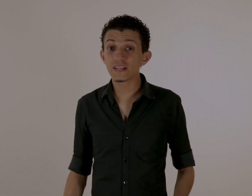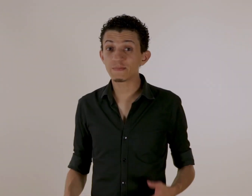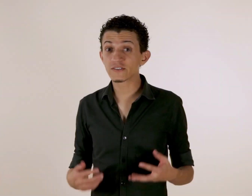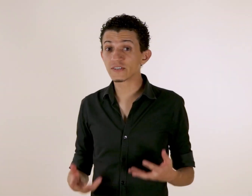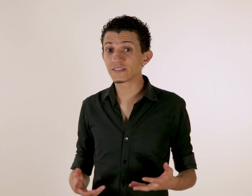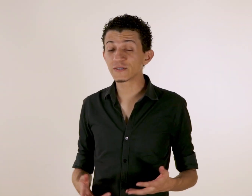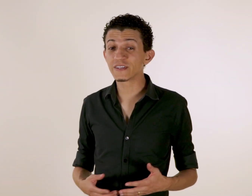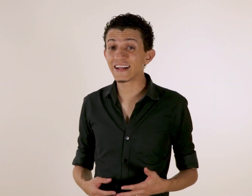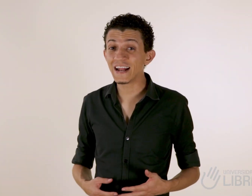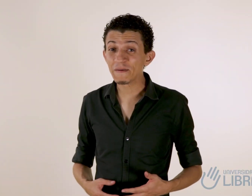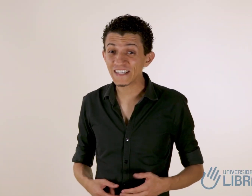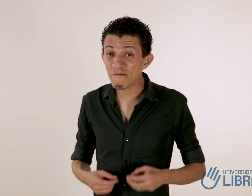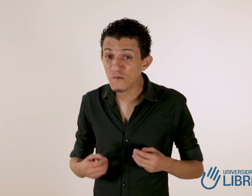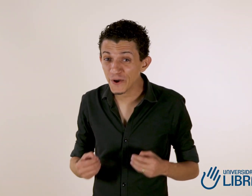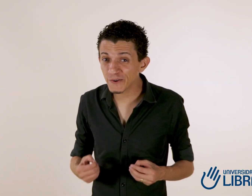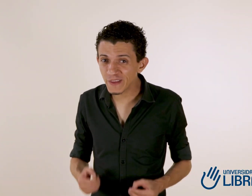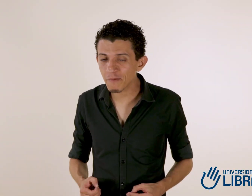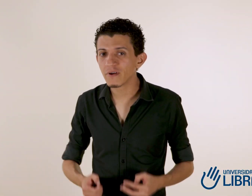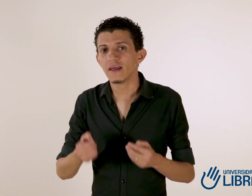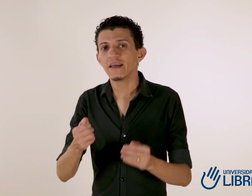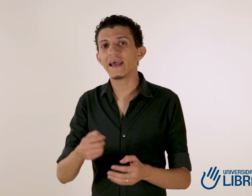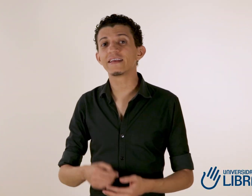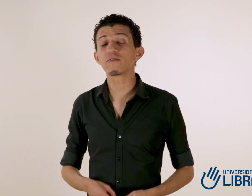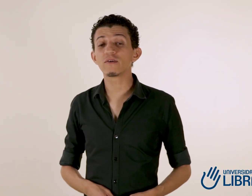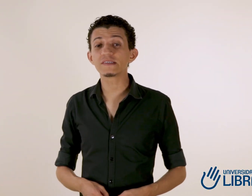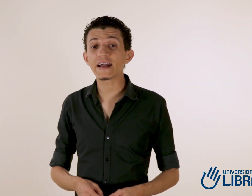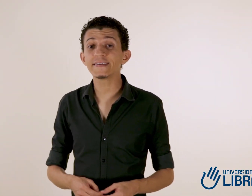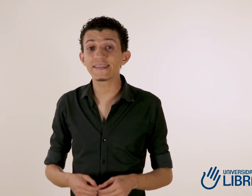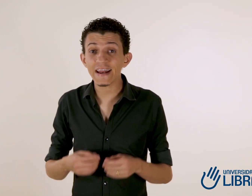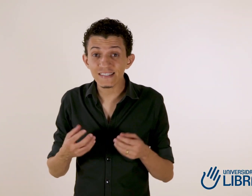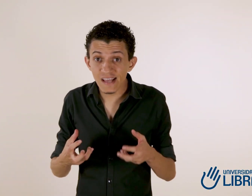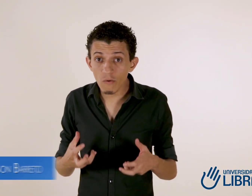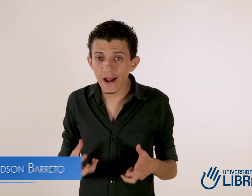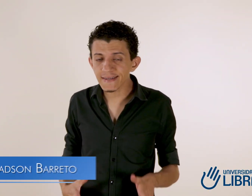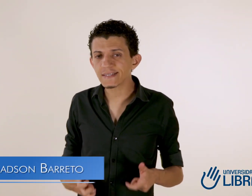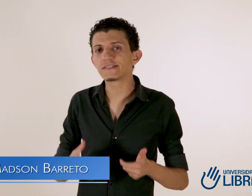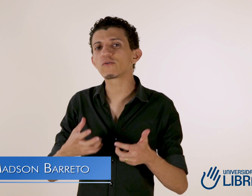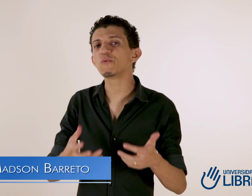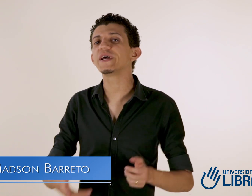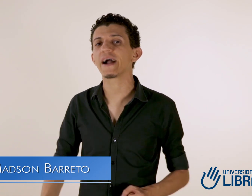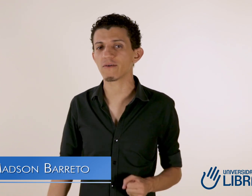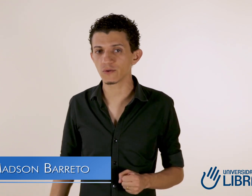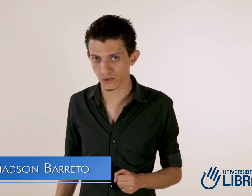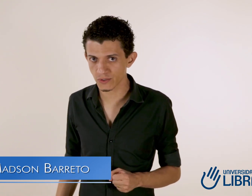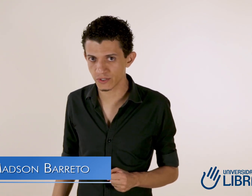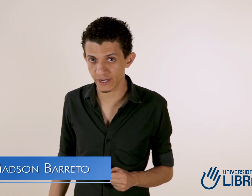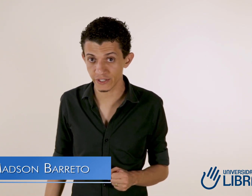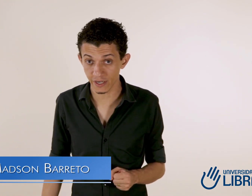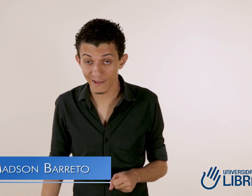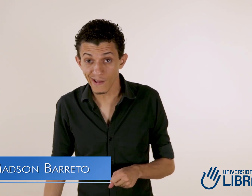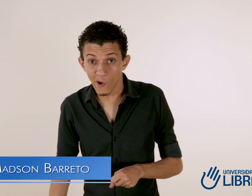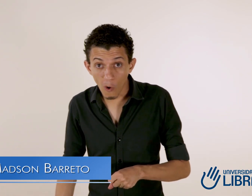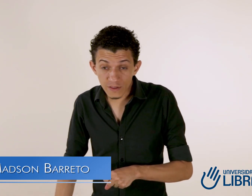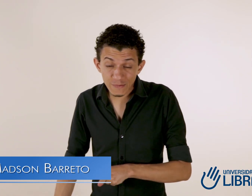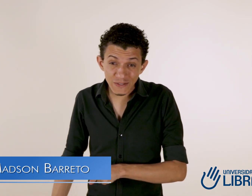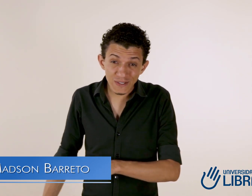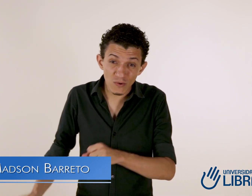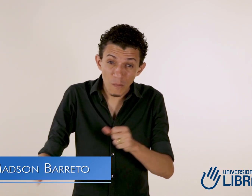Muitas pessoas estão estudando a Libras há muito tempo e ainda não conseguem ter a segurança de se comunicar com os surdos no dia a dia. Outras pessoas estão